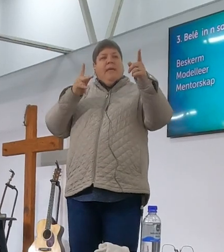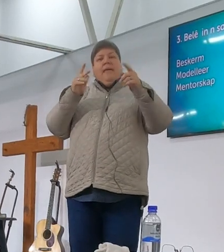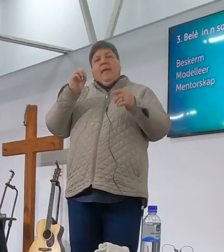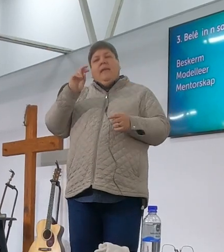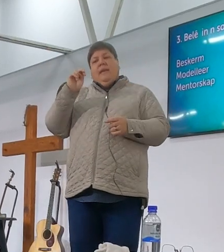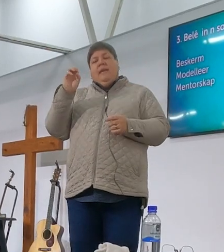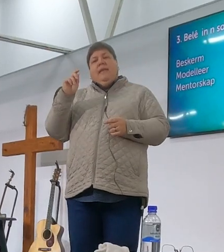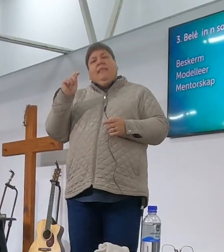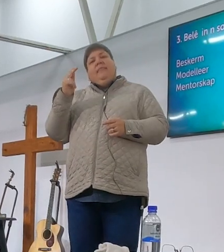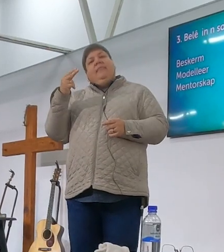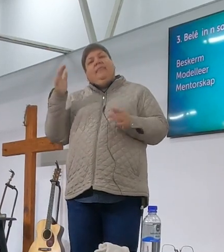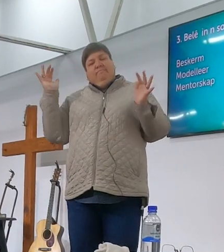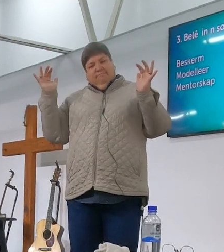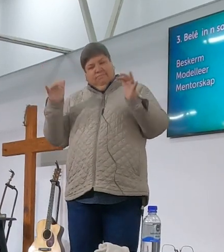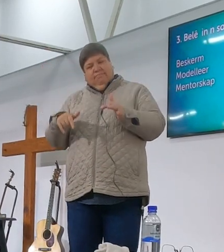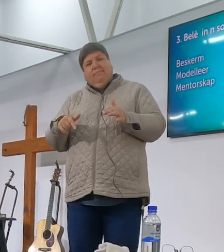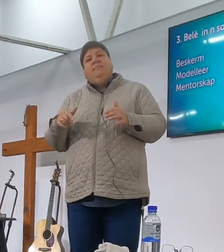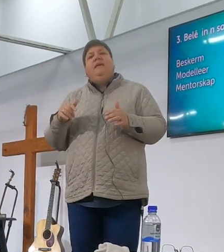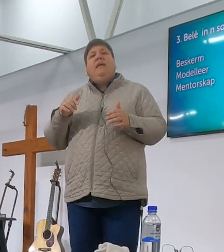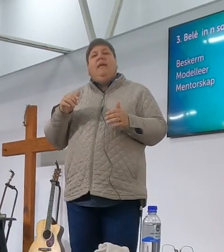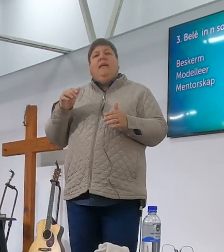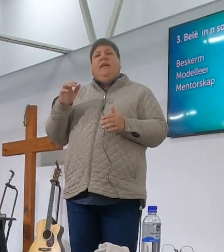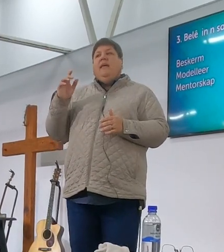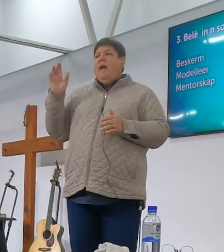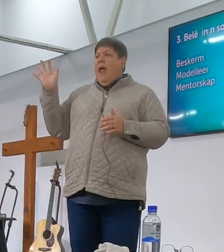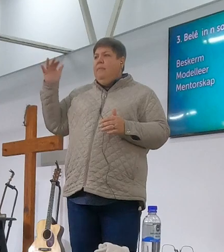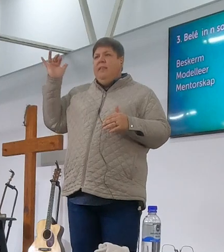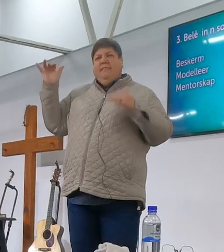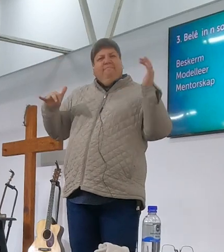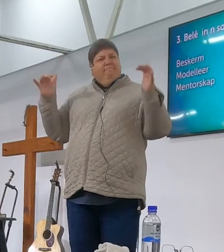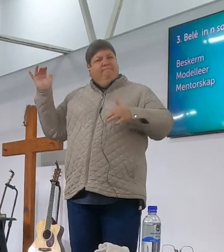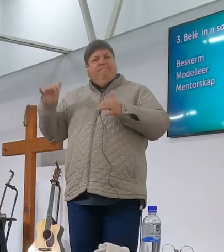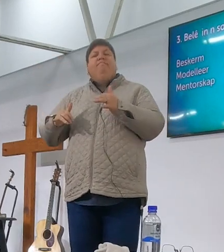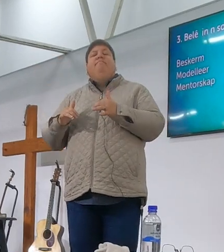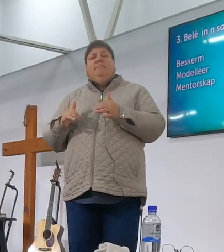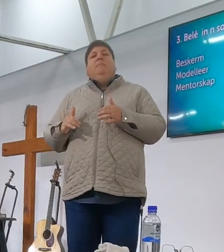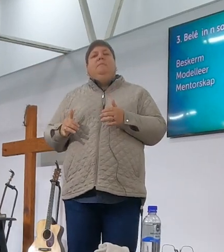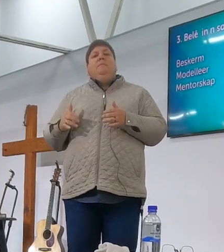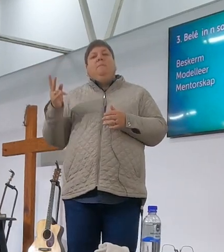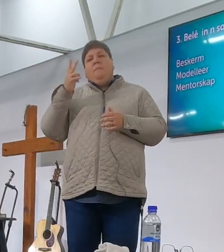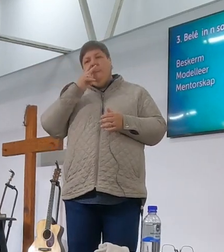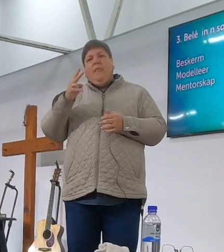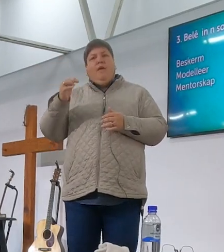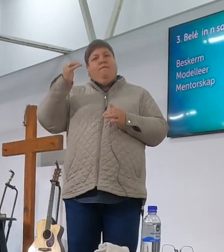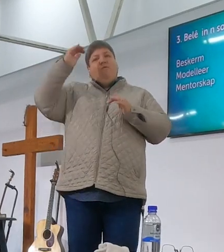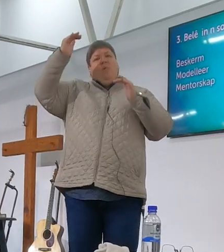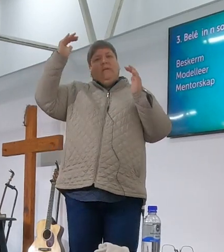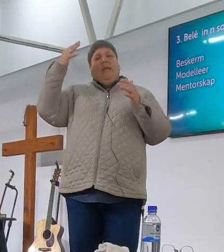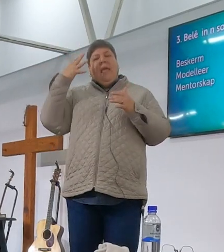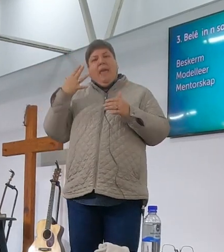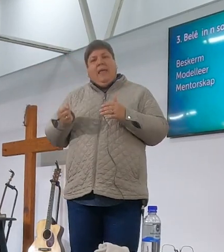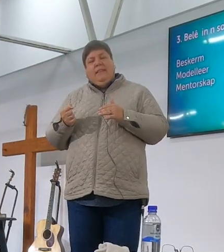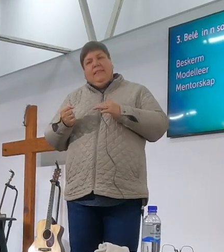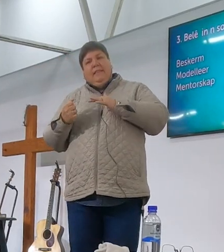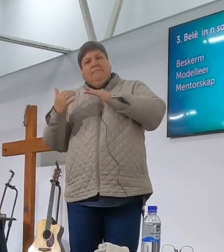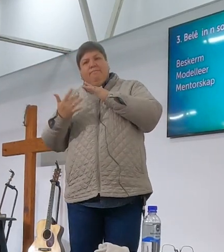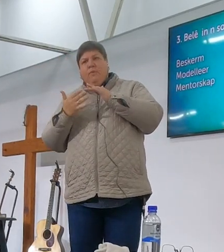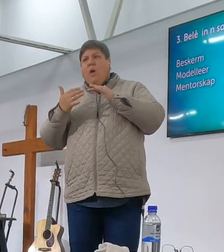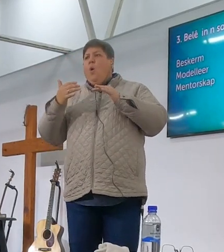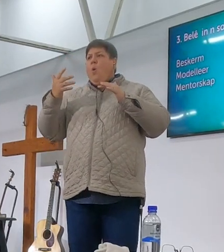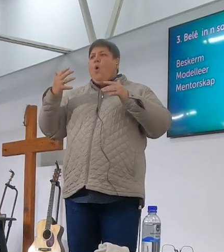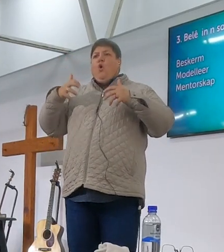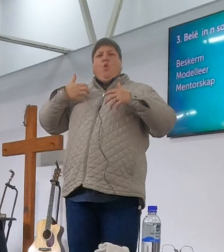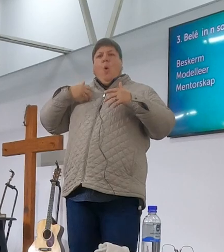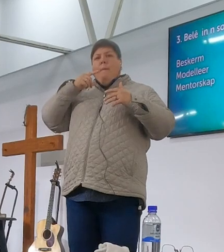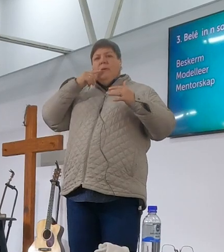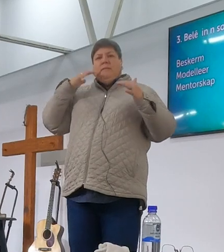met die orkes, Chris is betrokke, Tiffany is betrokke. Is my lekker om te sien dat ons volwassenes het oor die hele spektrum en Kenneth,